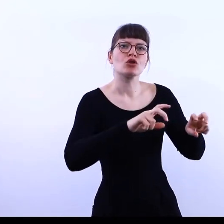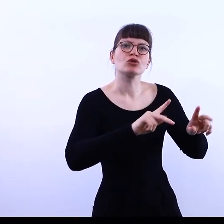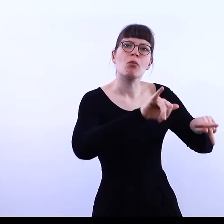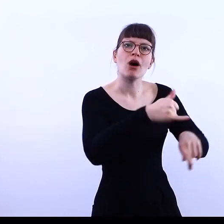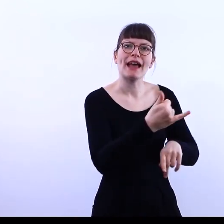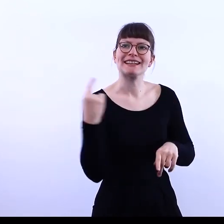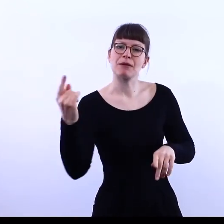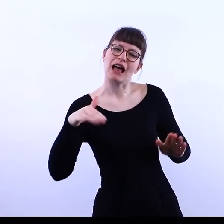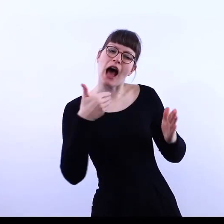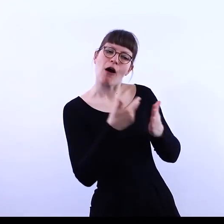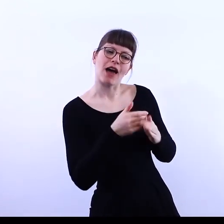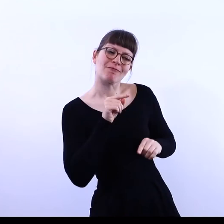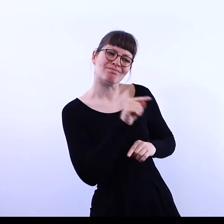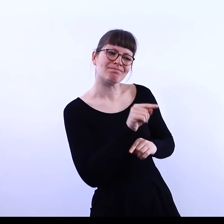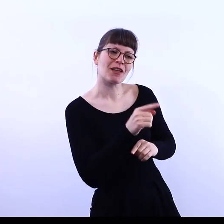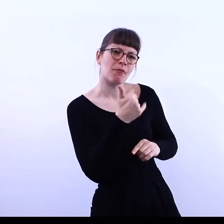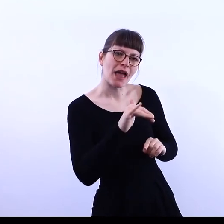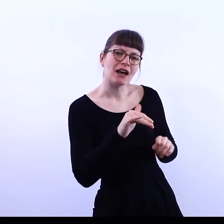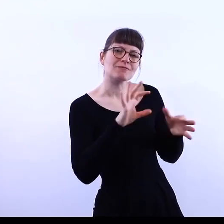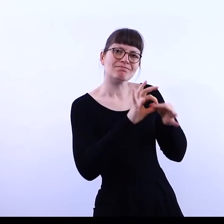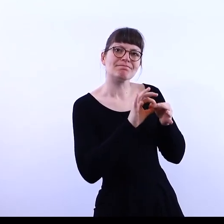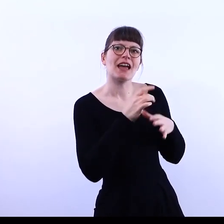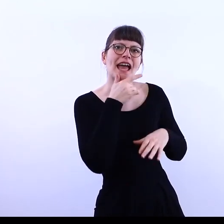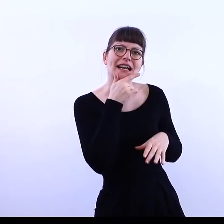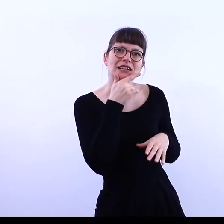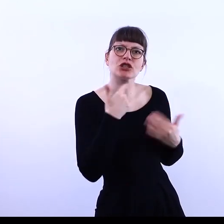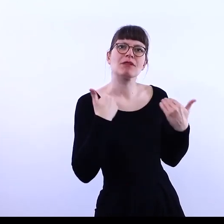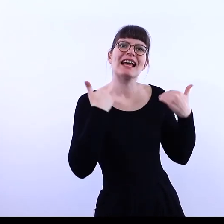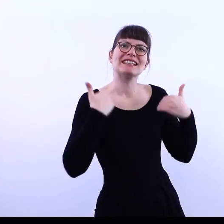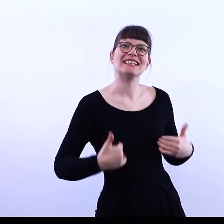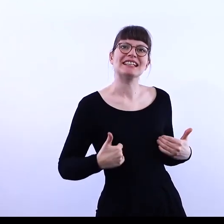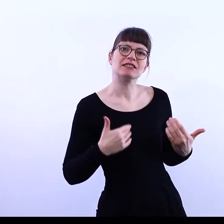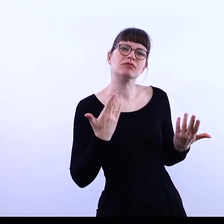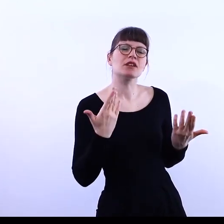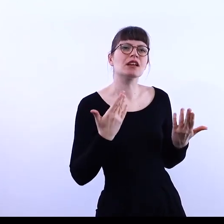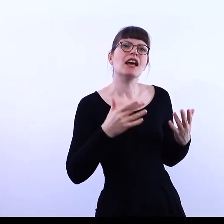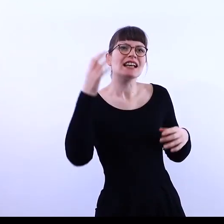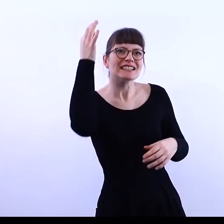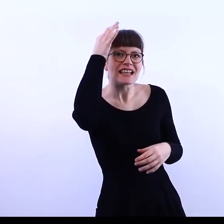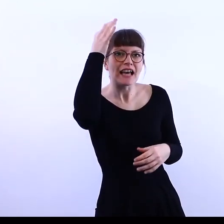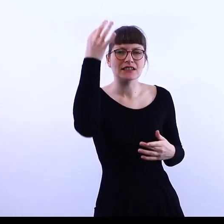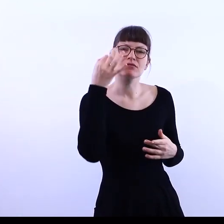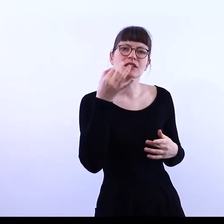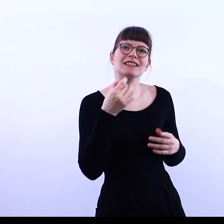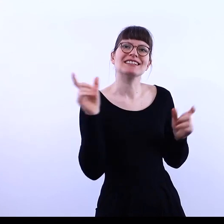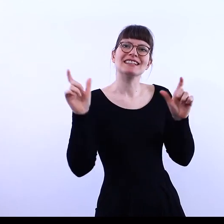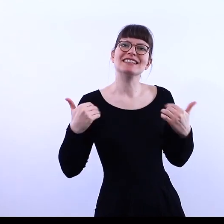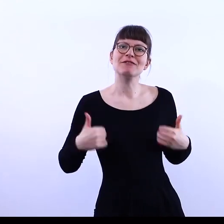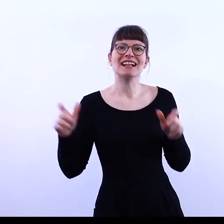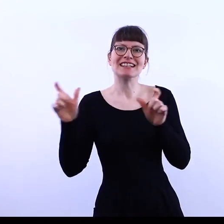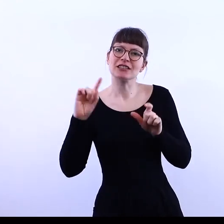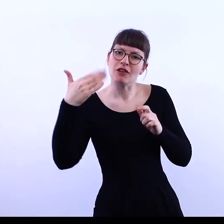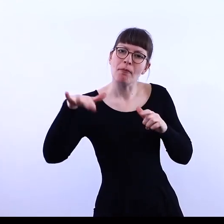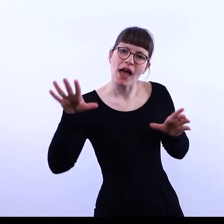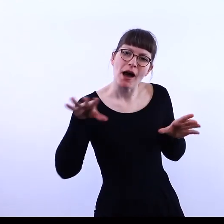gibt, die noch stärker in Richtung Citizen Science gehen, also dass man noch stärker Zivilgesellschaft einbinden muss in Projekte, in denen es um die